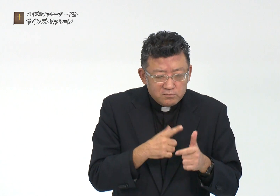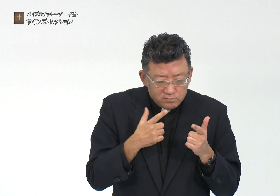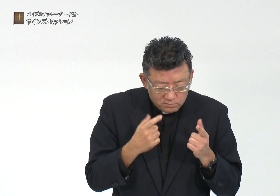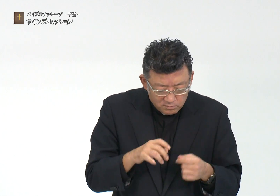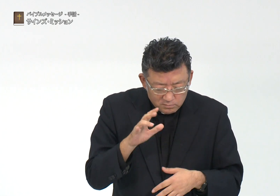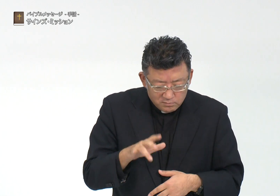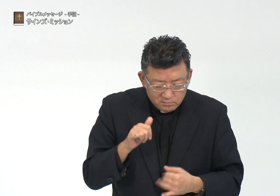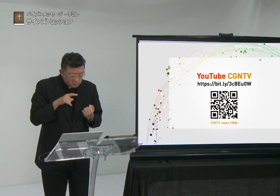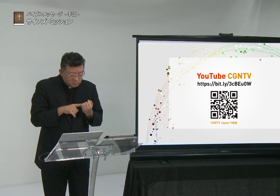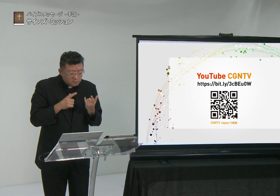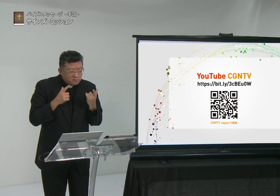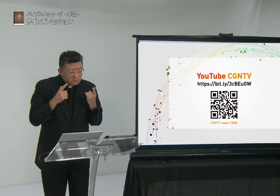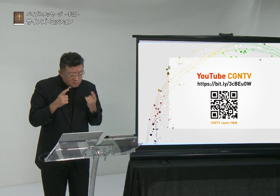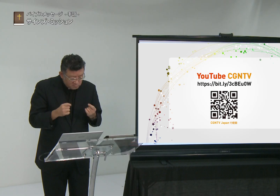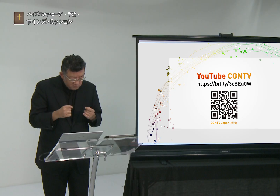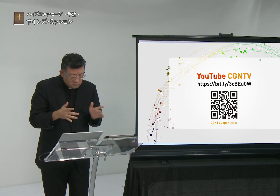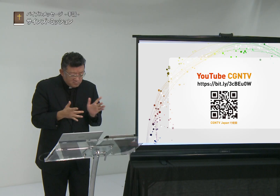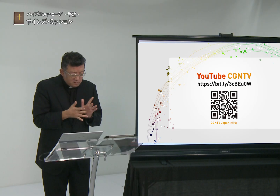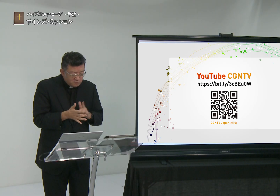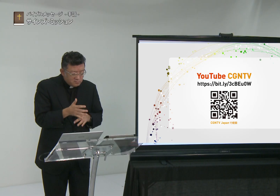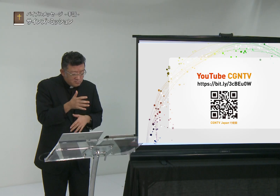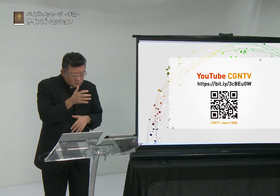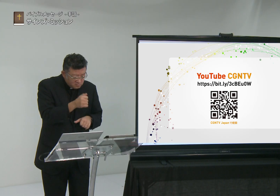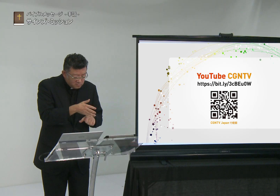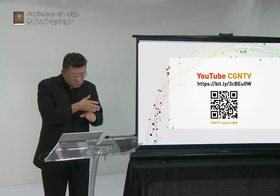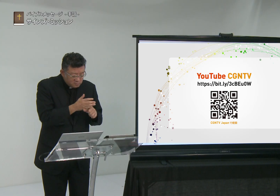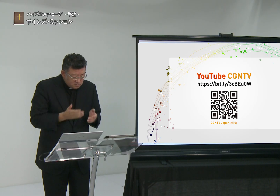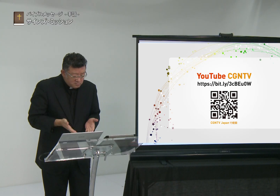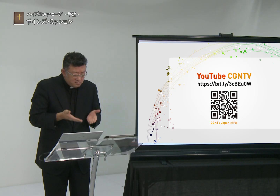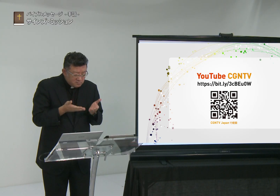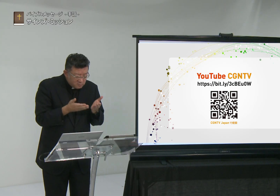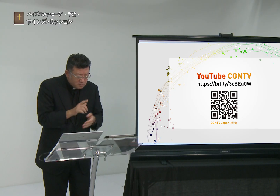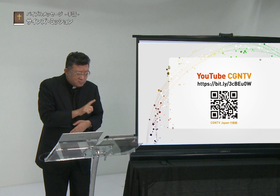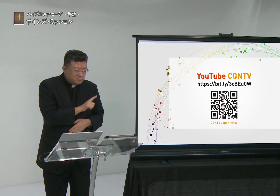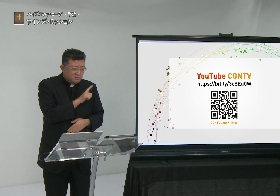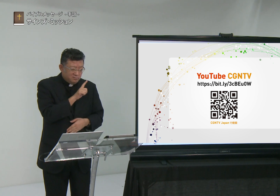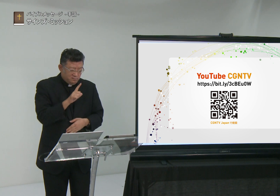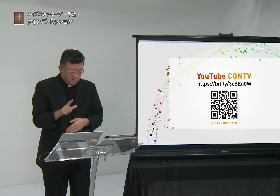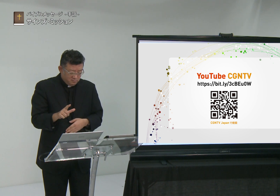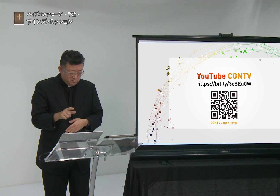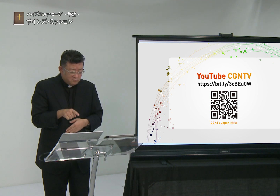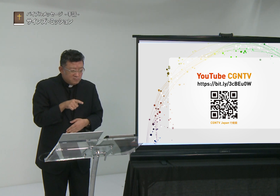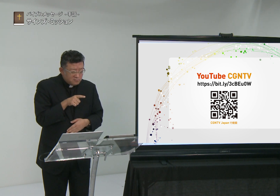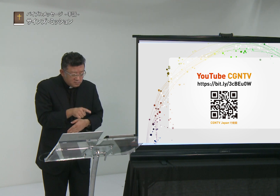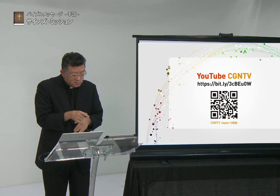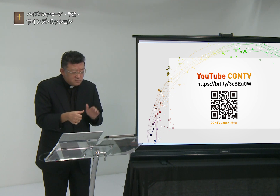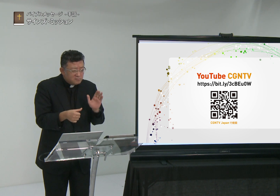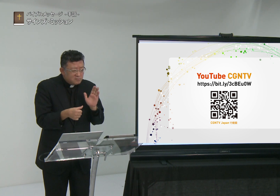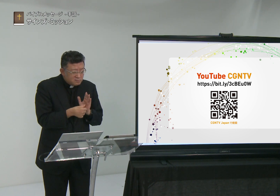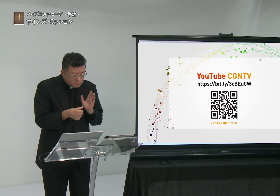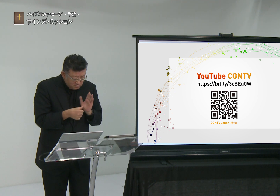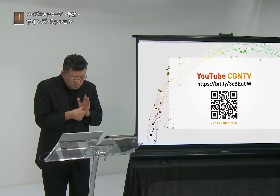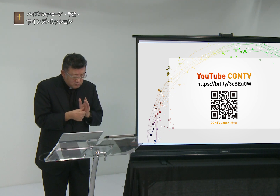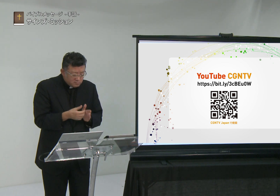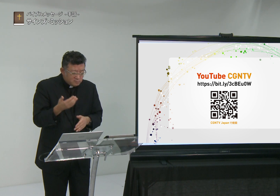重い巡らすだけでなくヨセフもマリアもイエスに割礼を施す